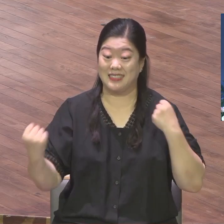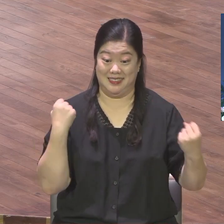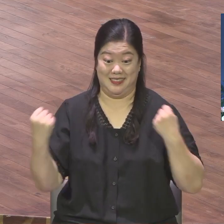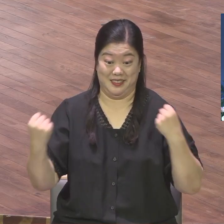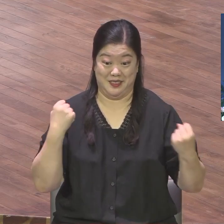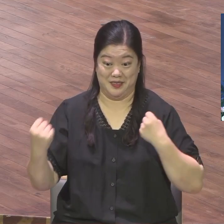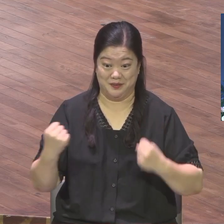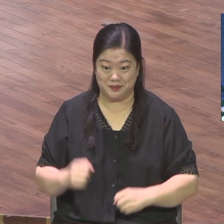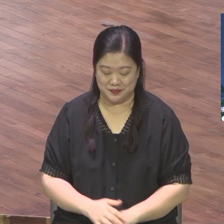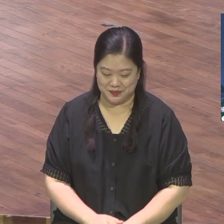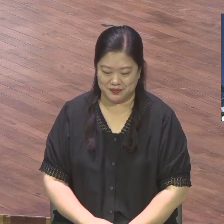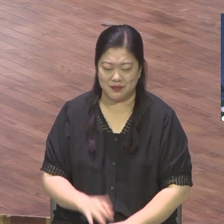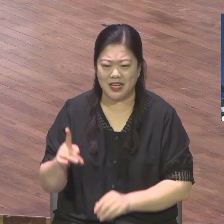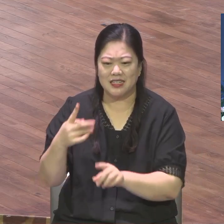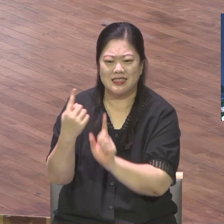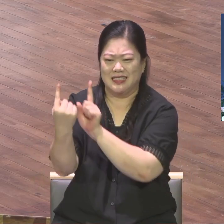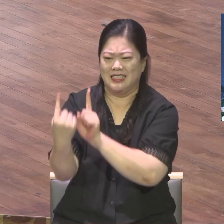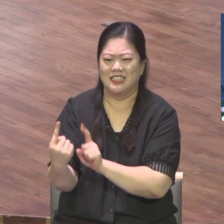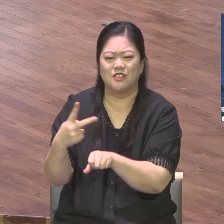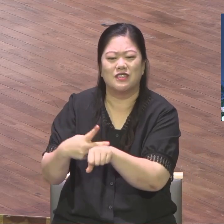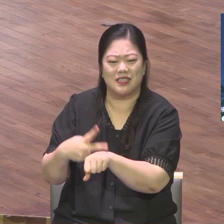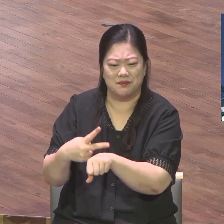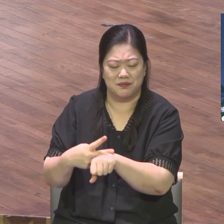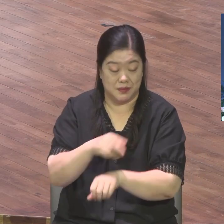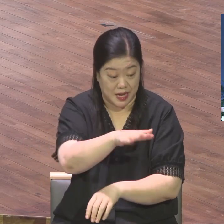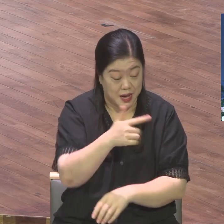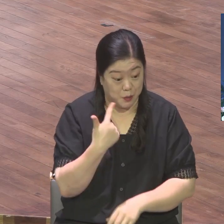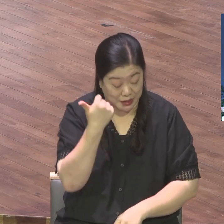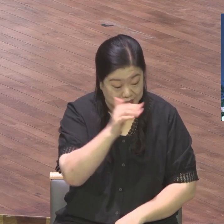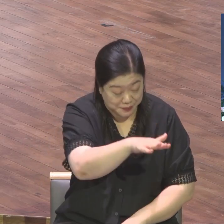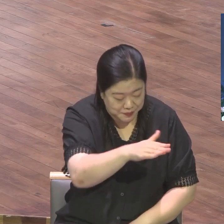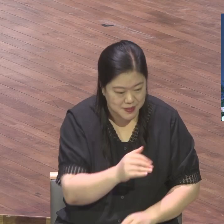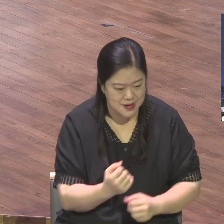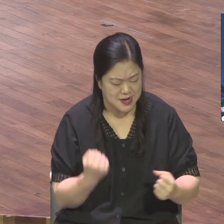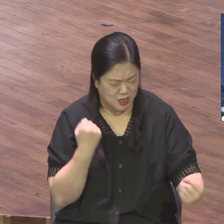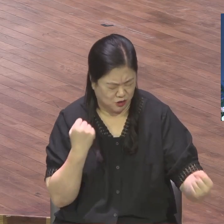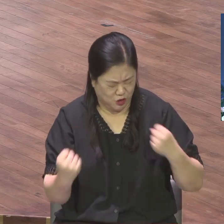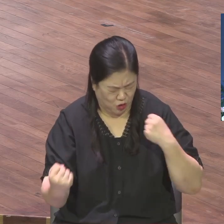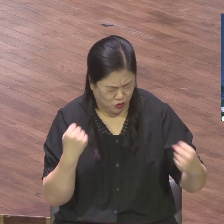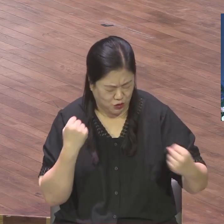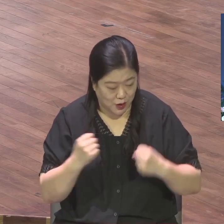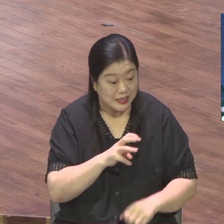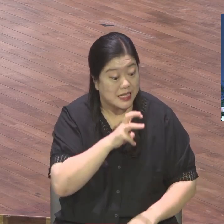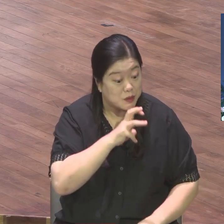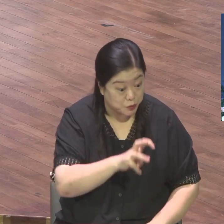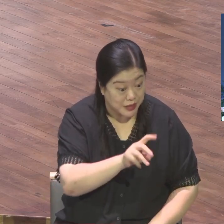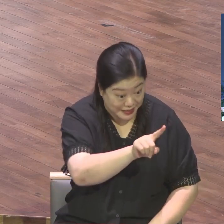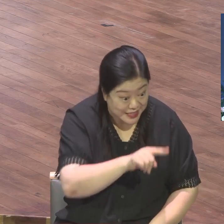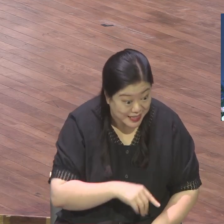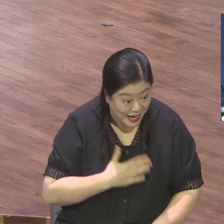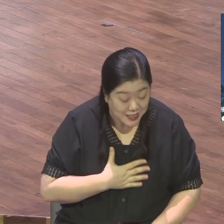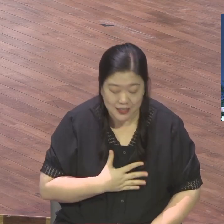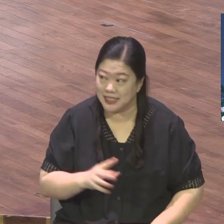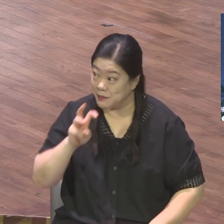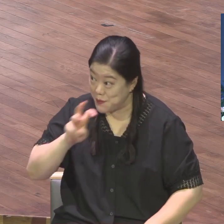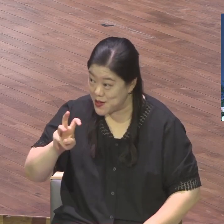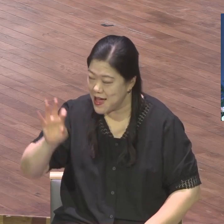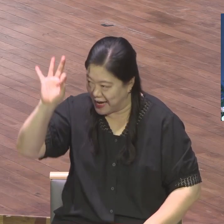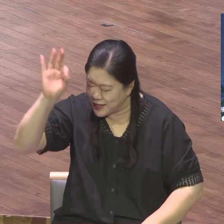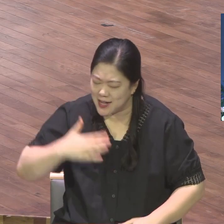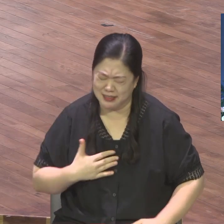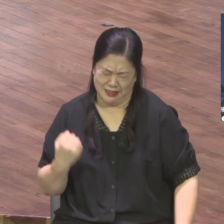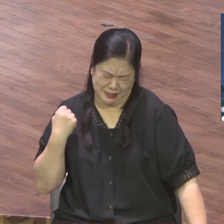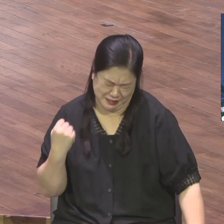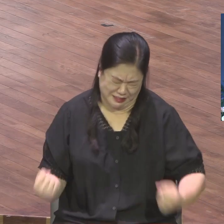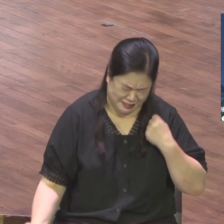하세요. 그럼 힘을 다가 근근히 30분 끝난 줄 알았는데 한 번 더 하세요.